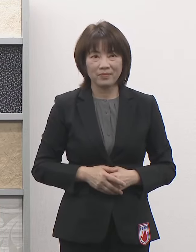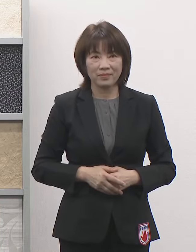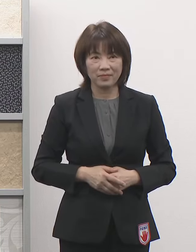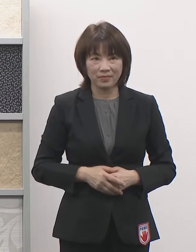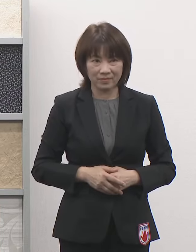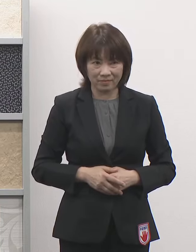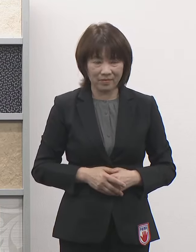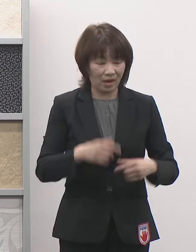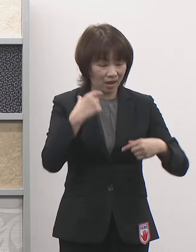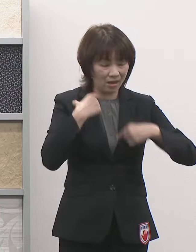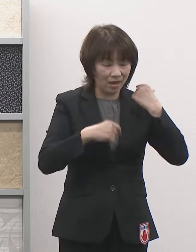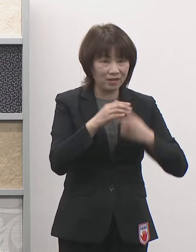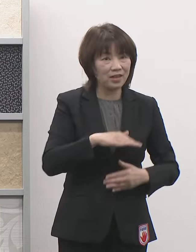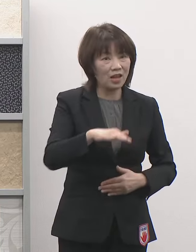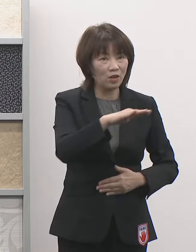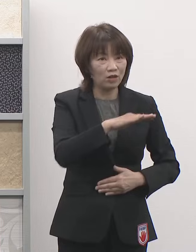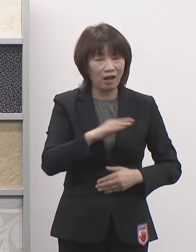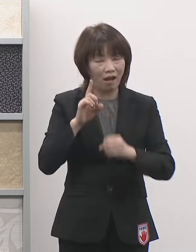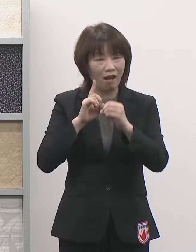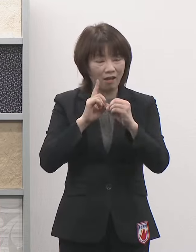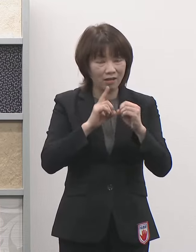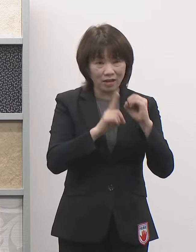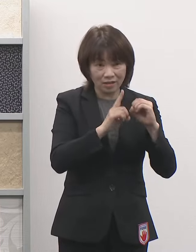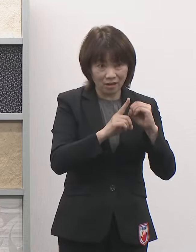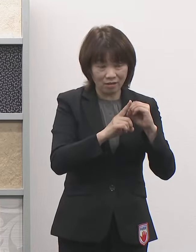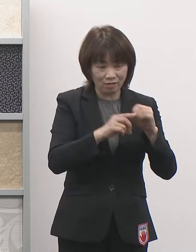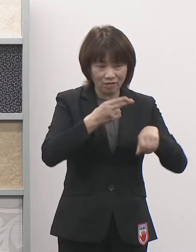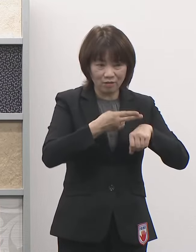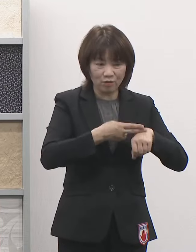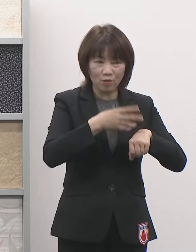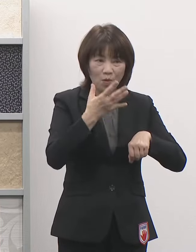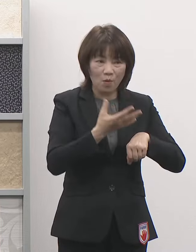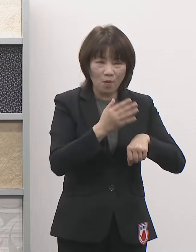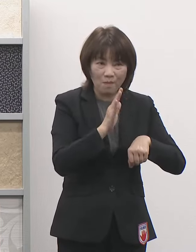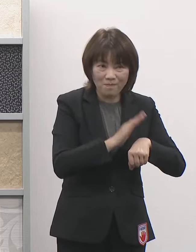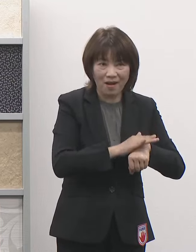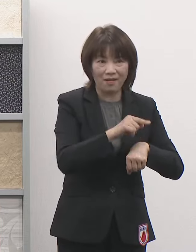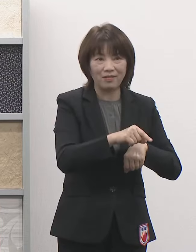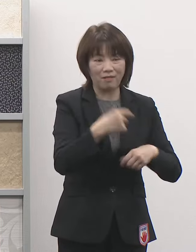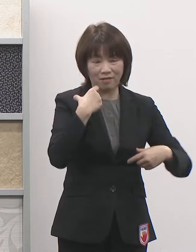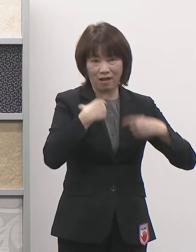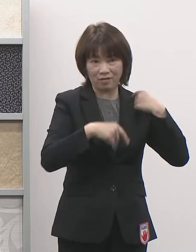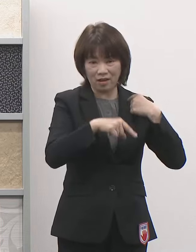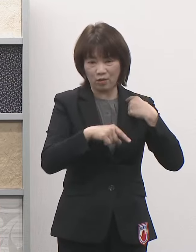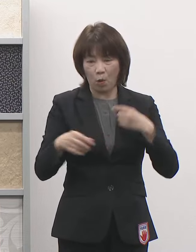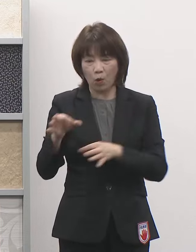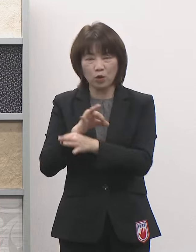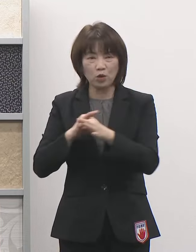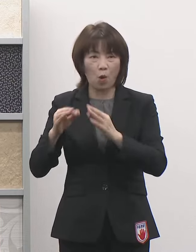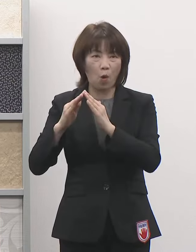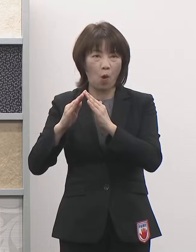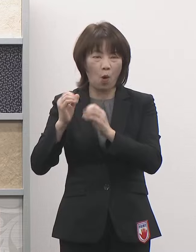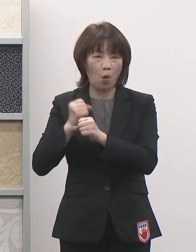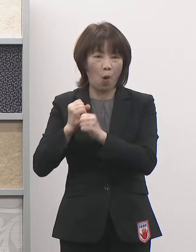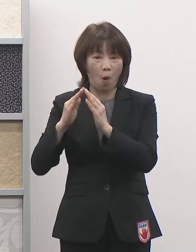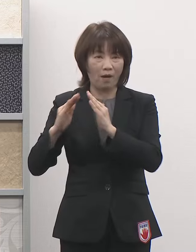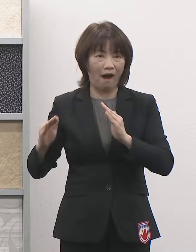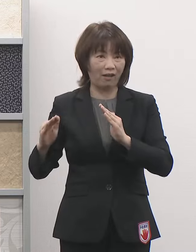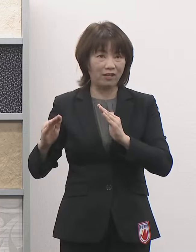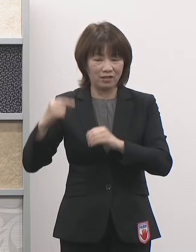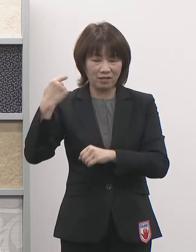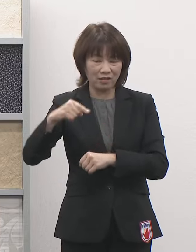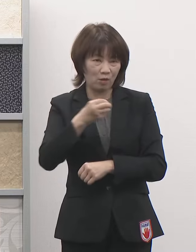そういう学生とデジタルスキルを持った学生と、そしてですね商工会の指導員の皆さん、このペアを